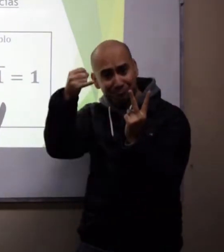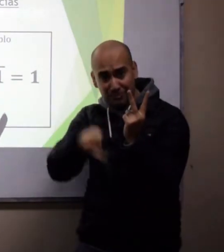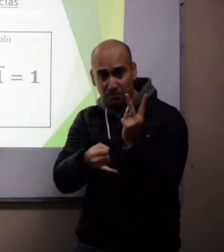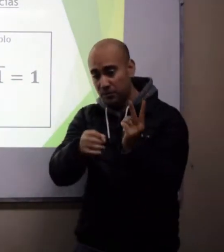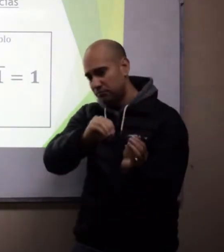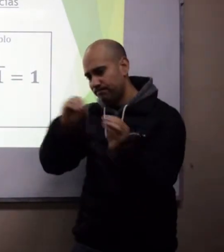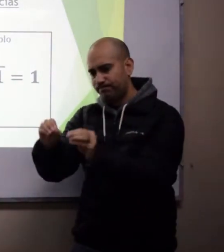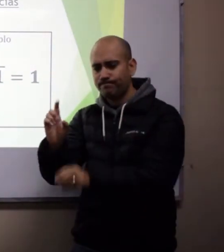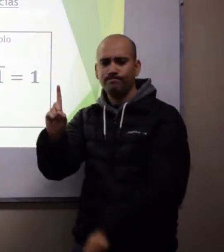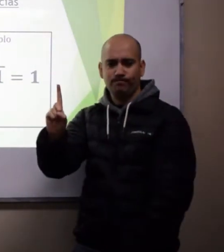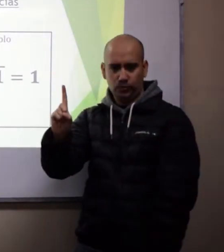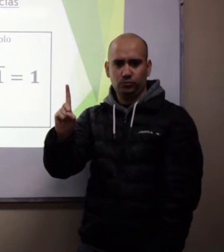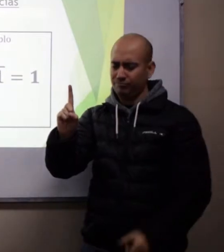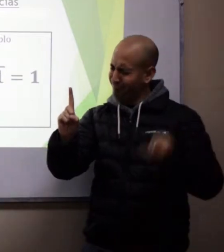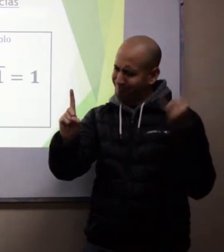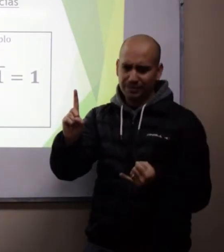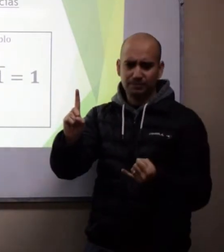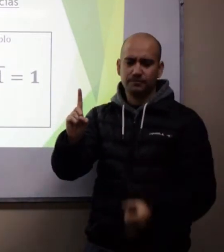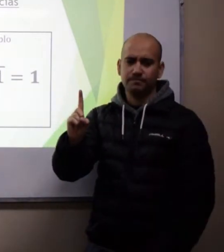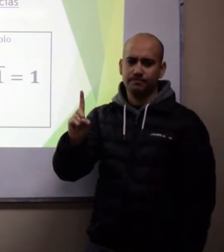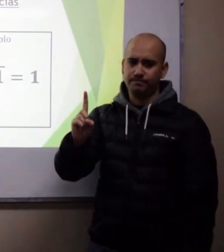1.